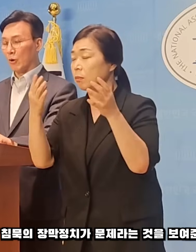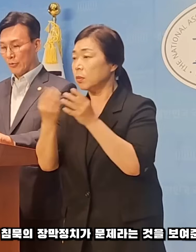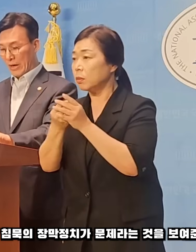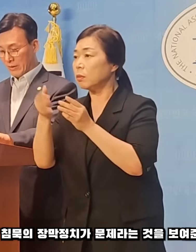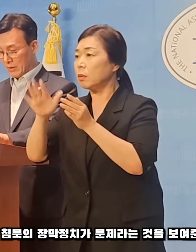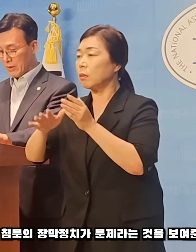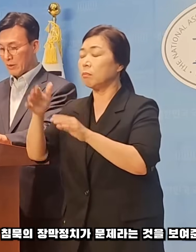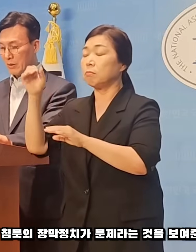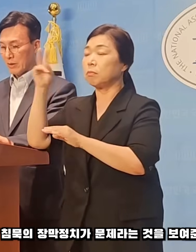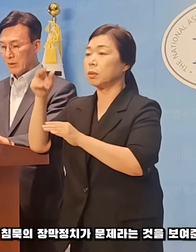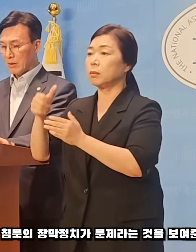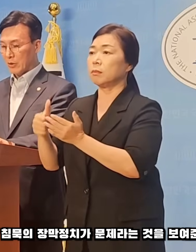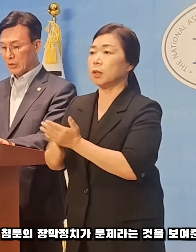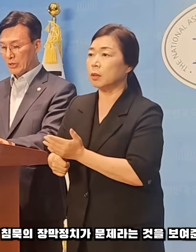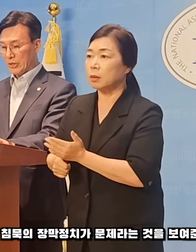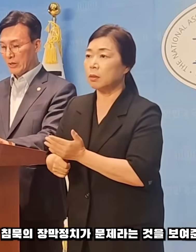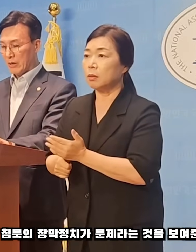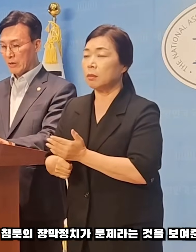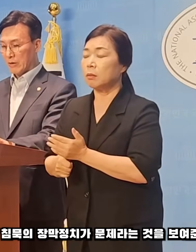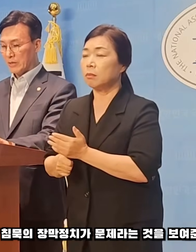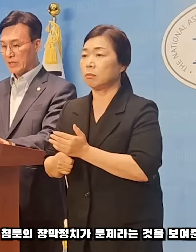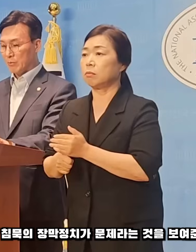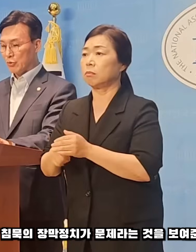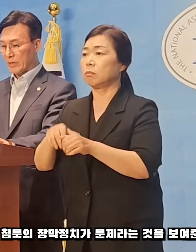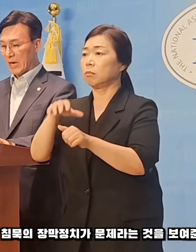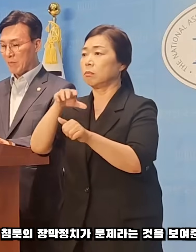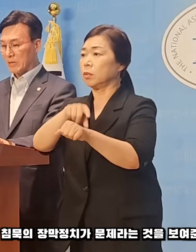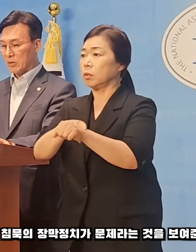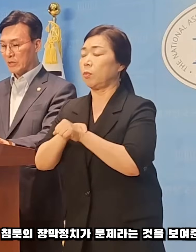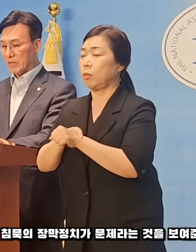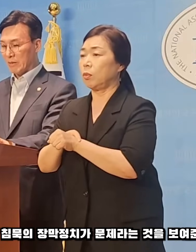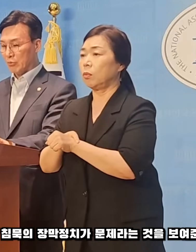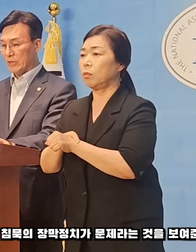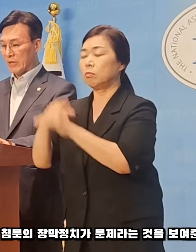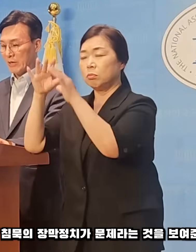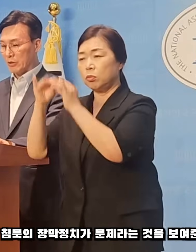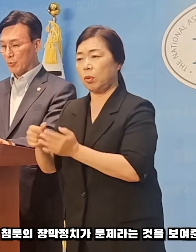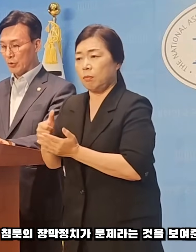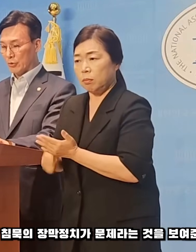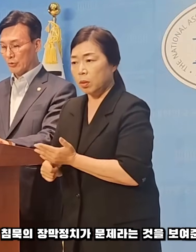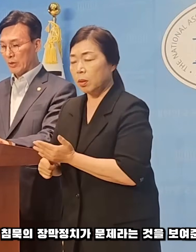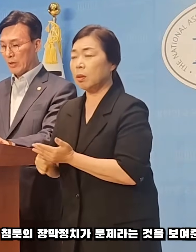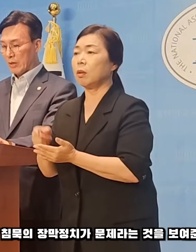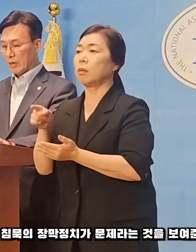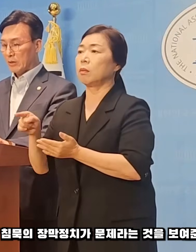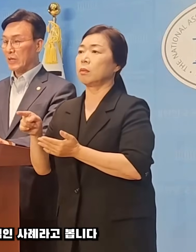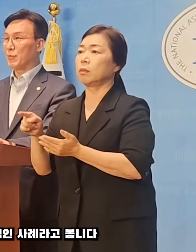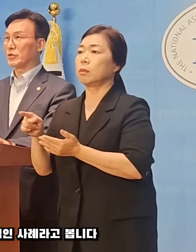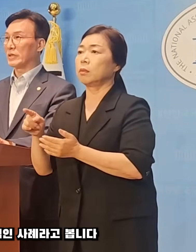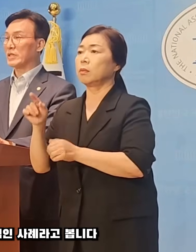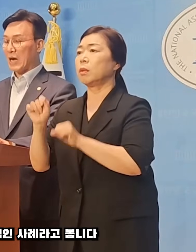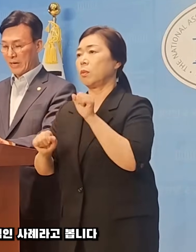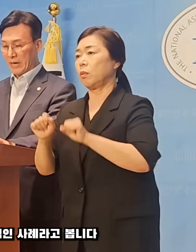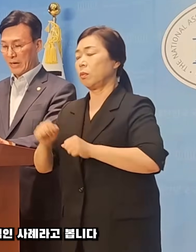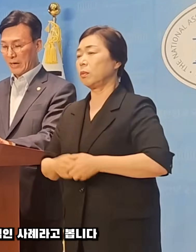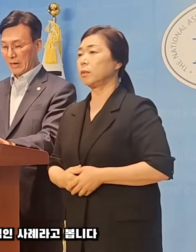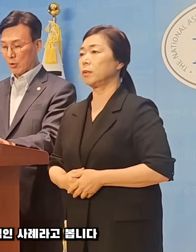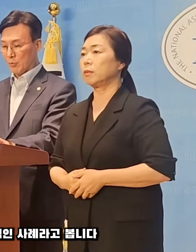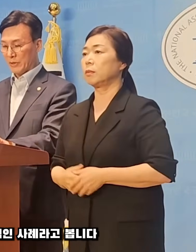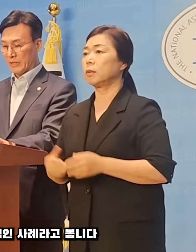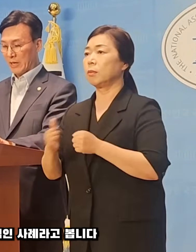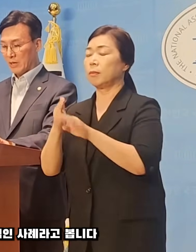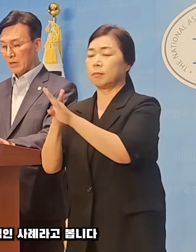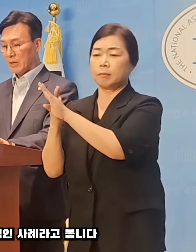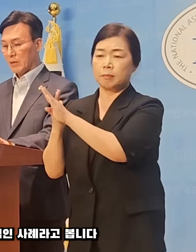가결로 결론난 것이 그러한 침묵의 장막 정치가 문제라는 것을 보여준 대표적인